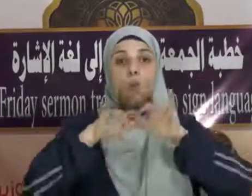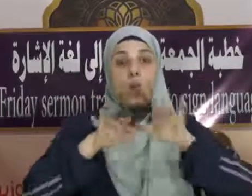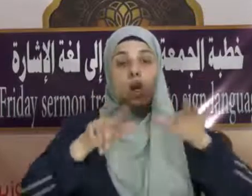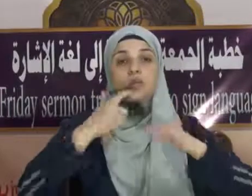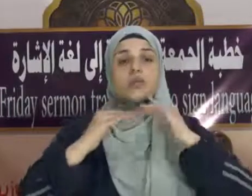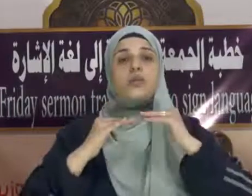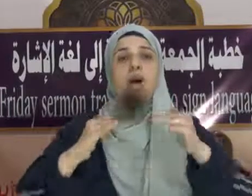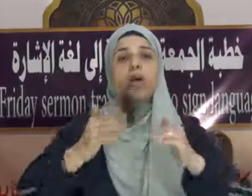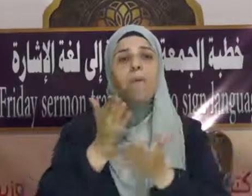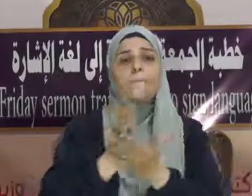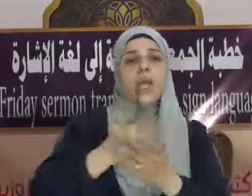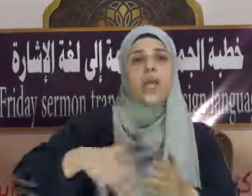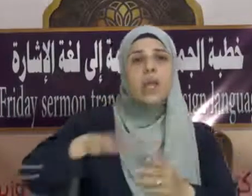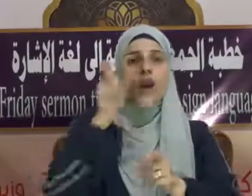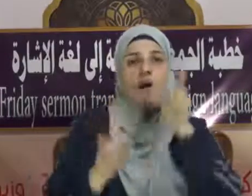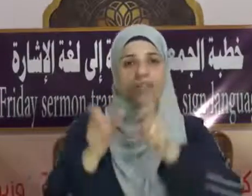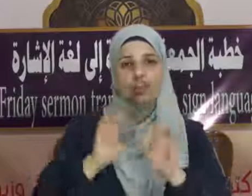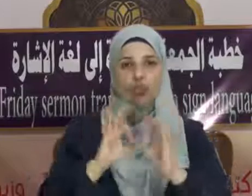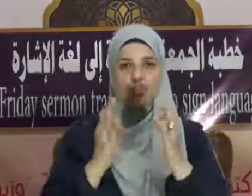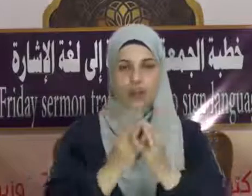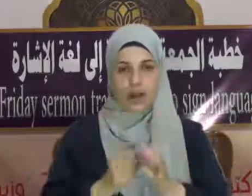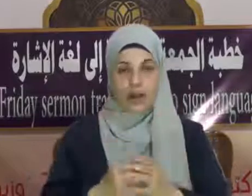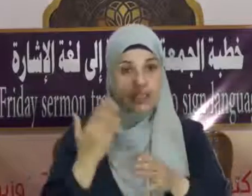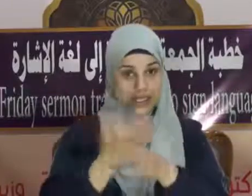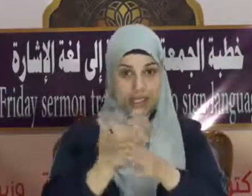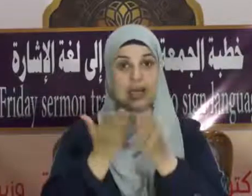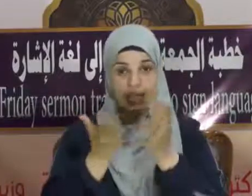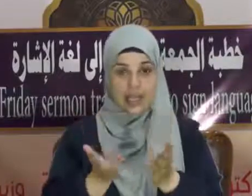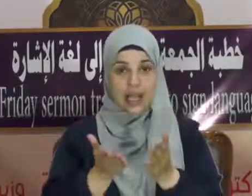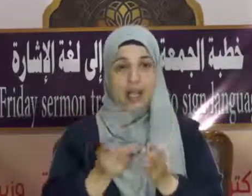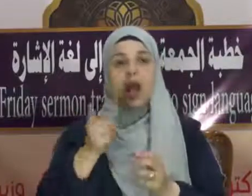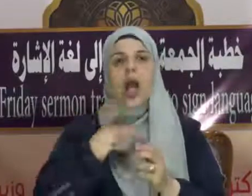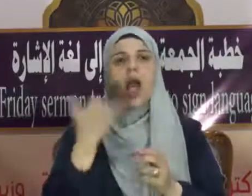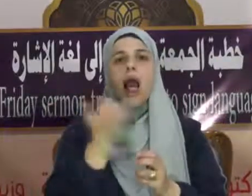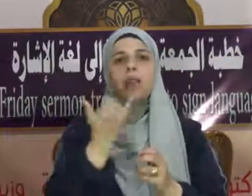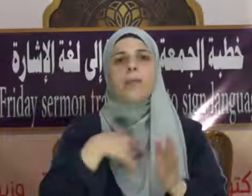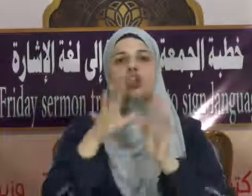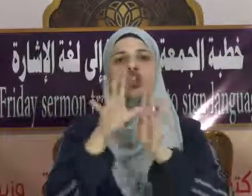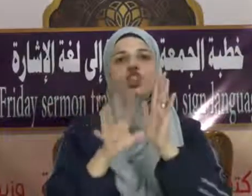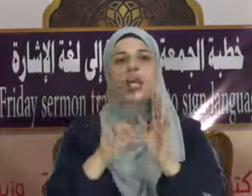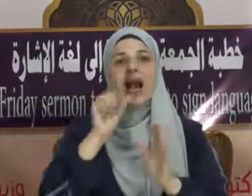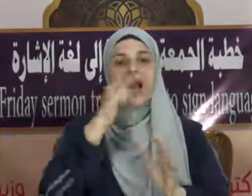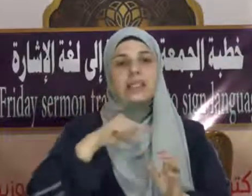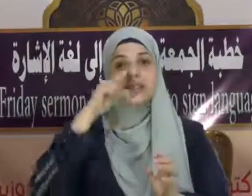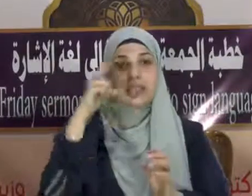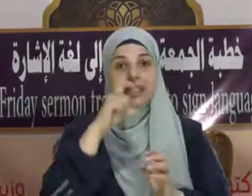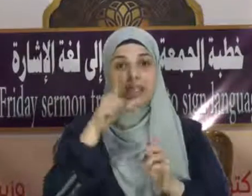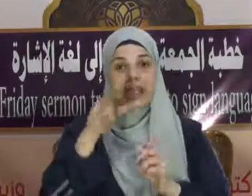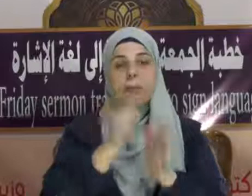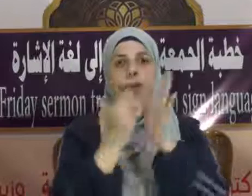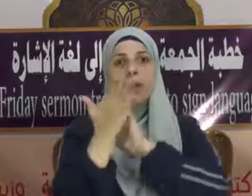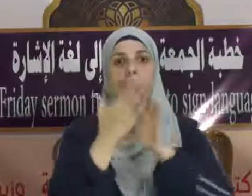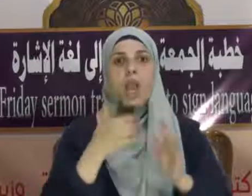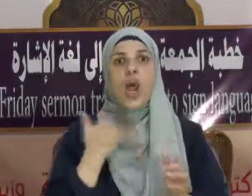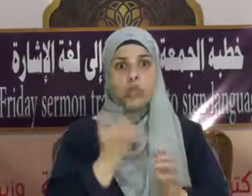الاستقرار بين أفراد المجتمع. لذلك اهتمت الشريعة الإسلامية بالجار اهتماما